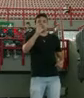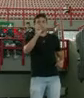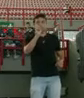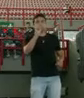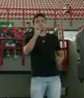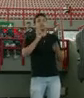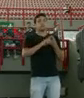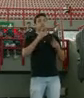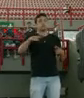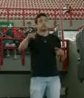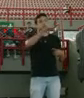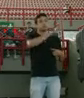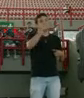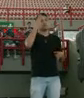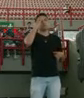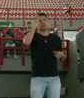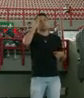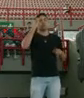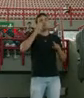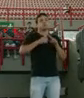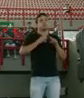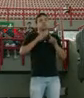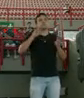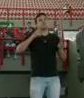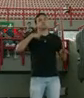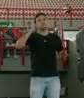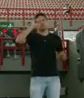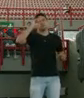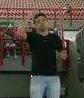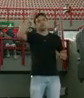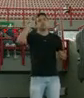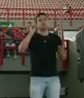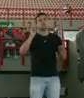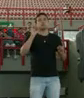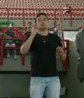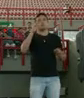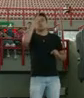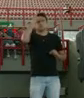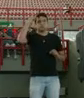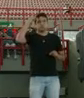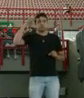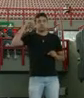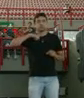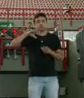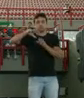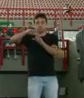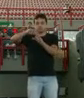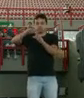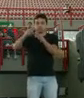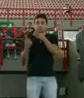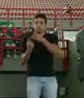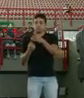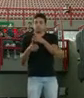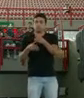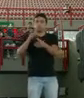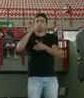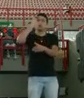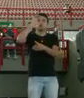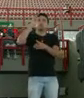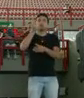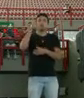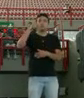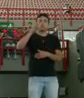nós também tentarmos desmistificar aquela ideia de que só quem usa anabolizante é a galera de